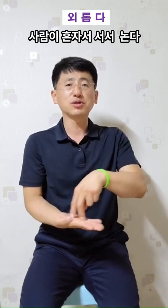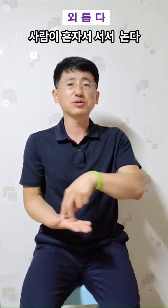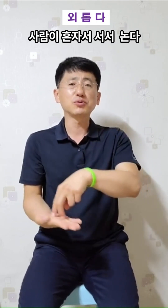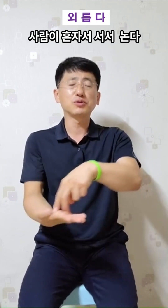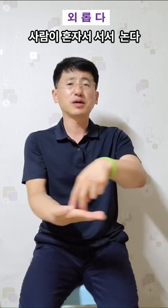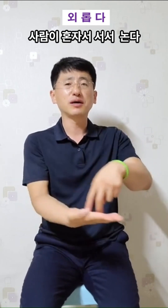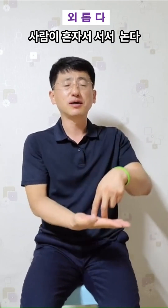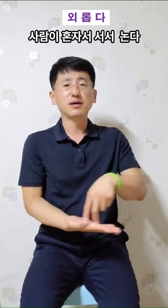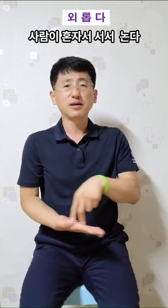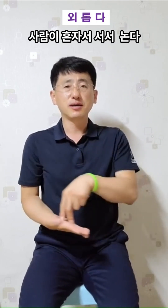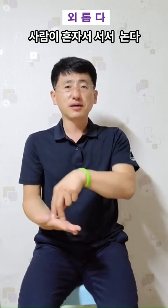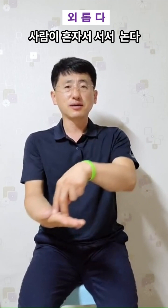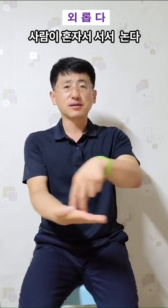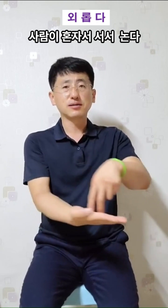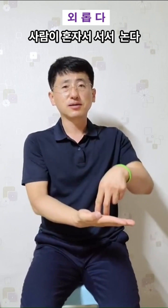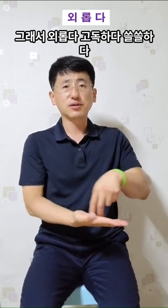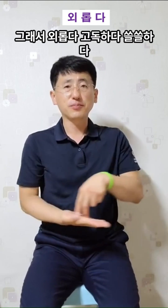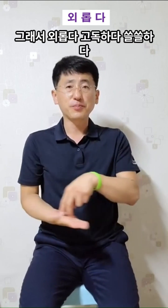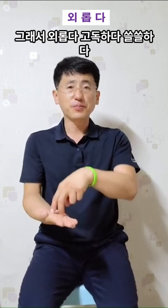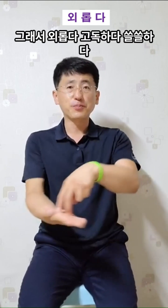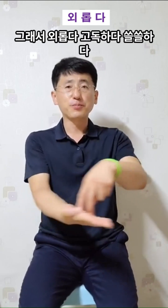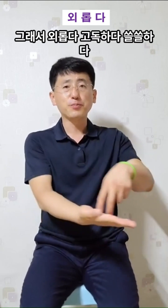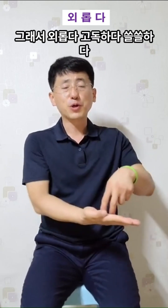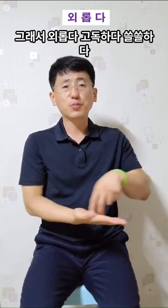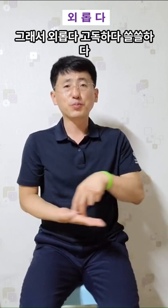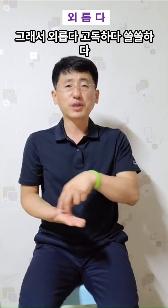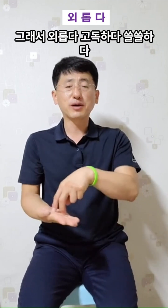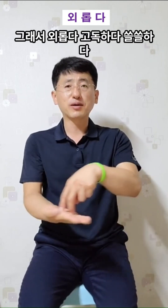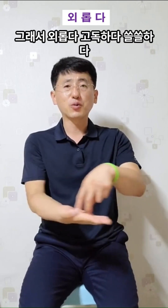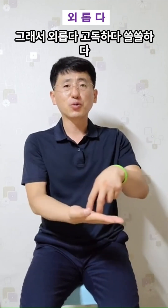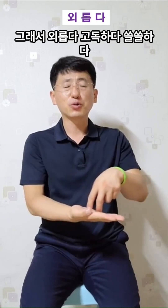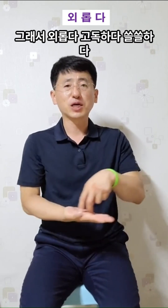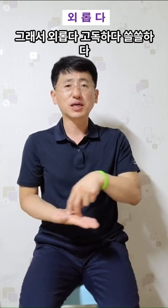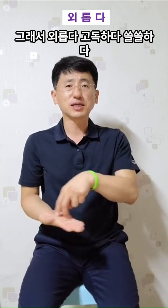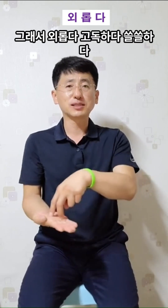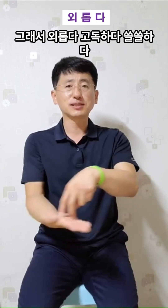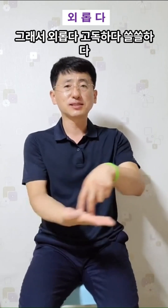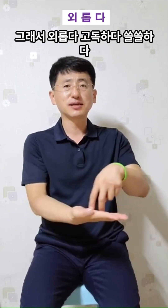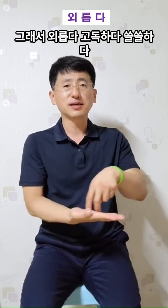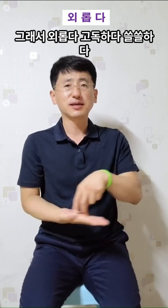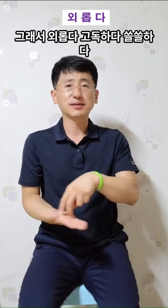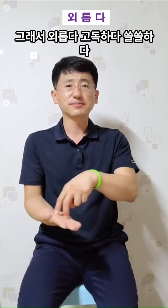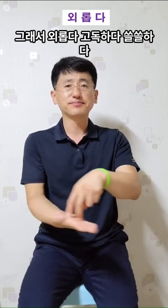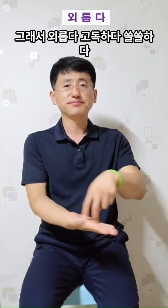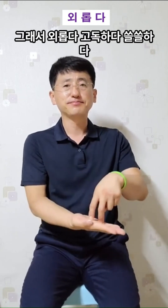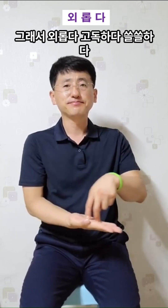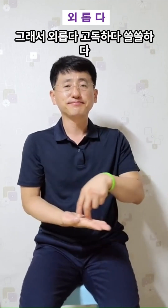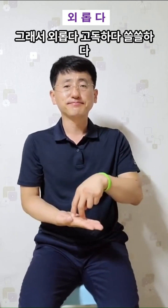서서 논다. 그래서 외롭다, 고독하다, 쓸쓸하다.